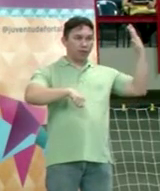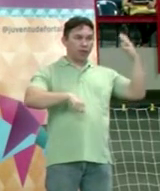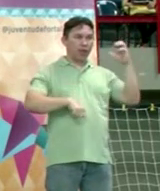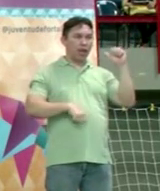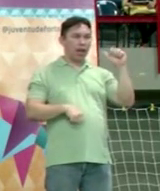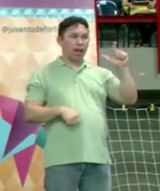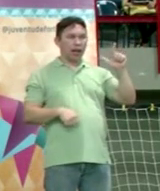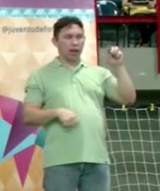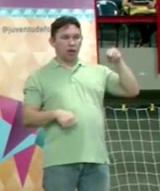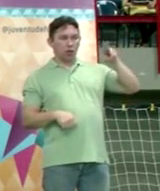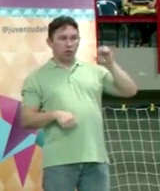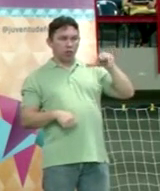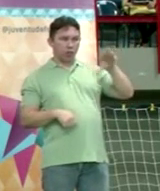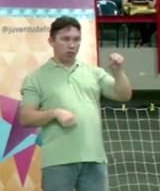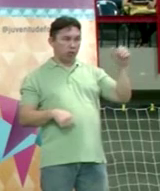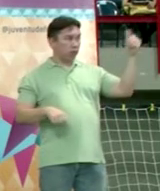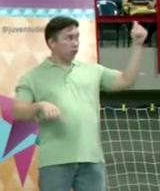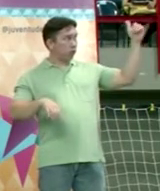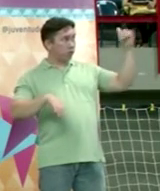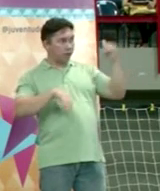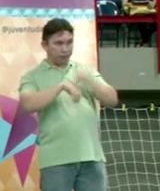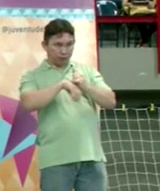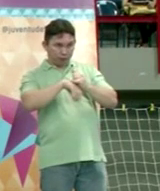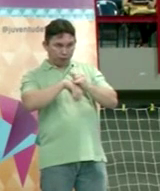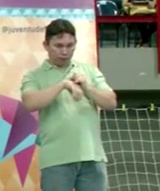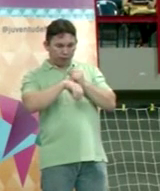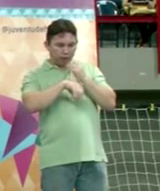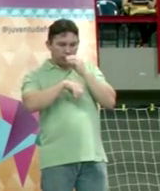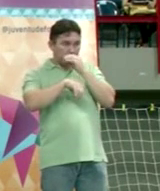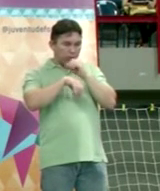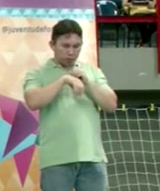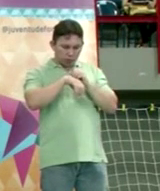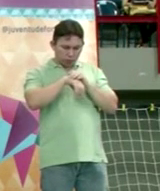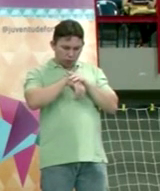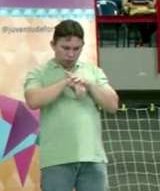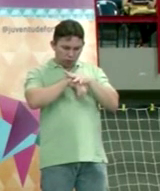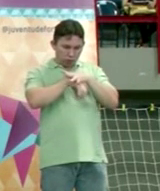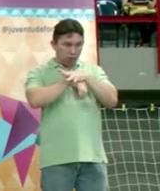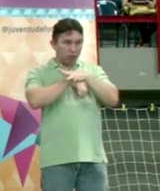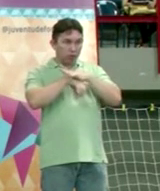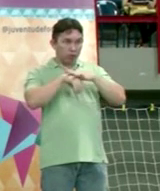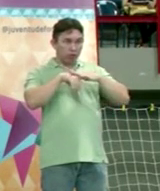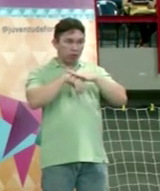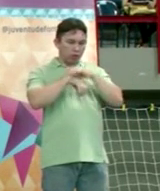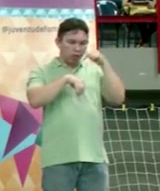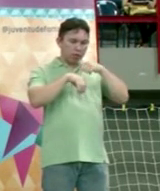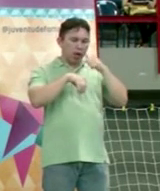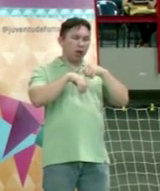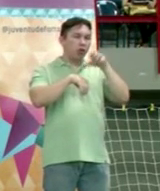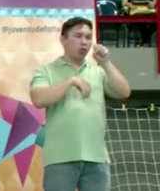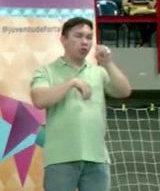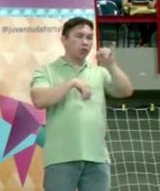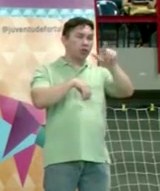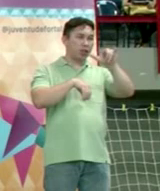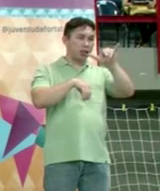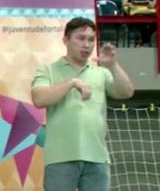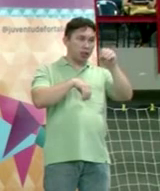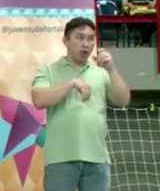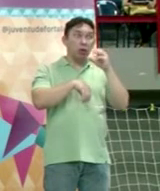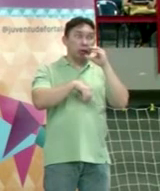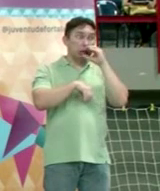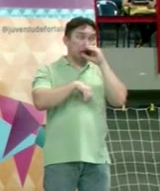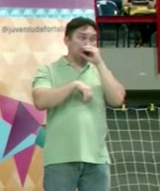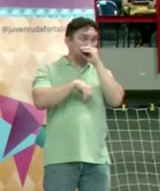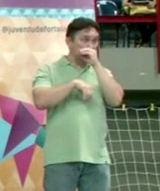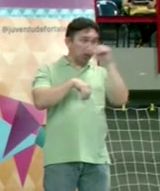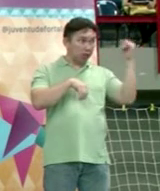placa aquecer, a condutividade elétrica, ó, cai. Porém o silício não. Na hora que ele